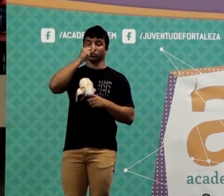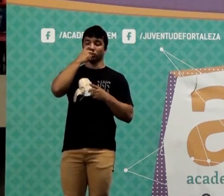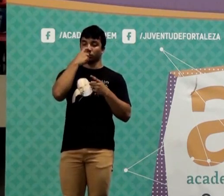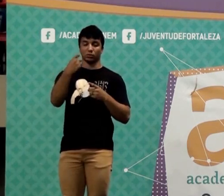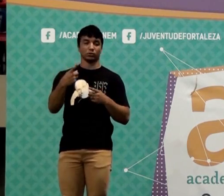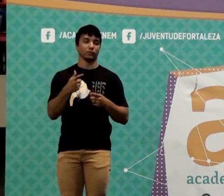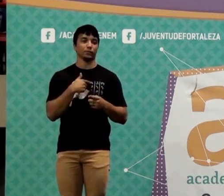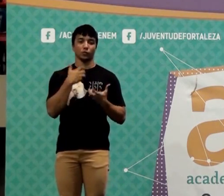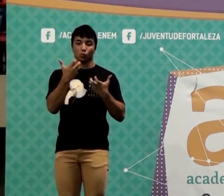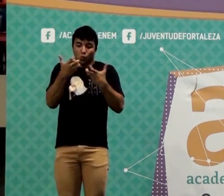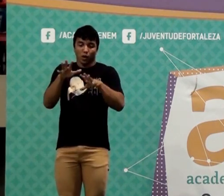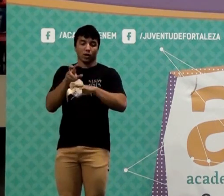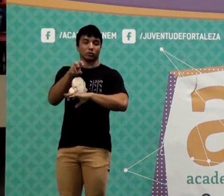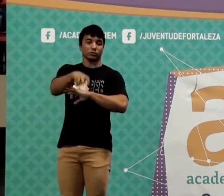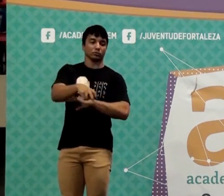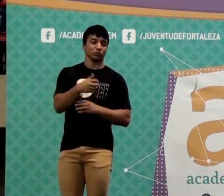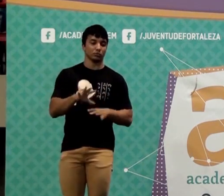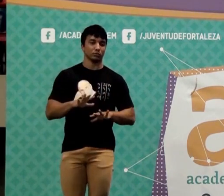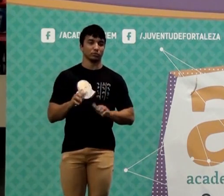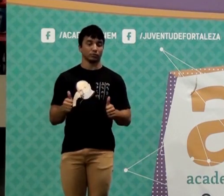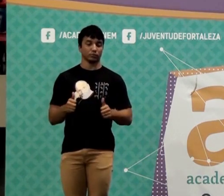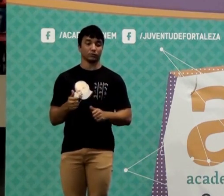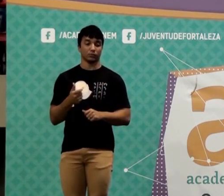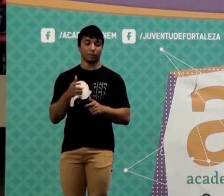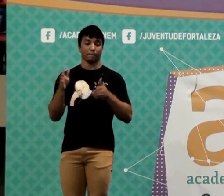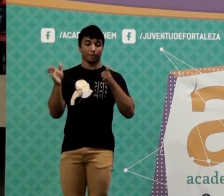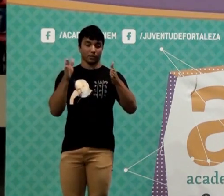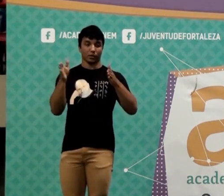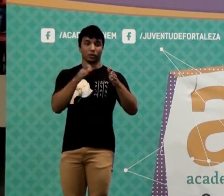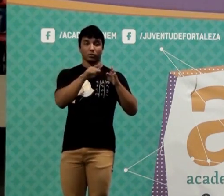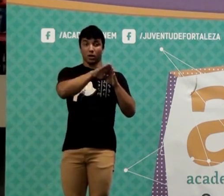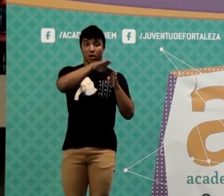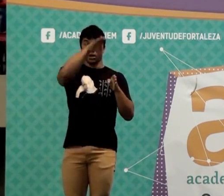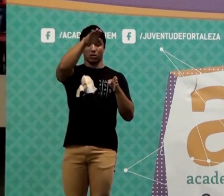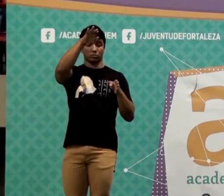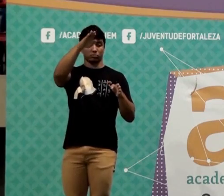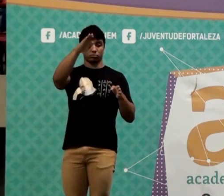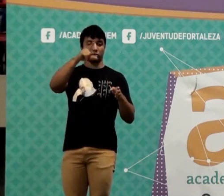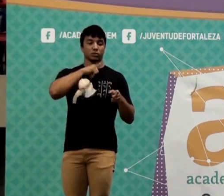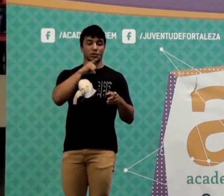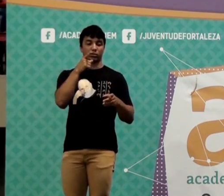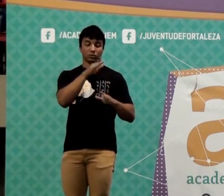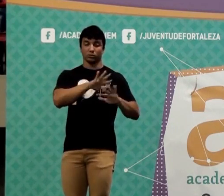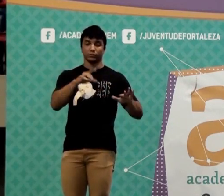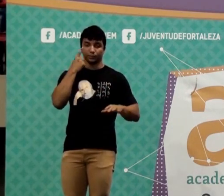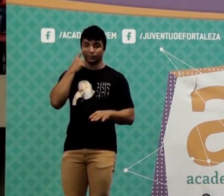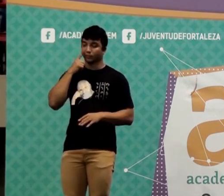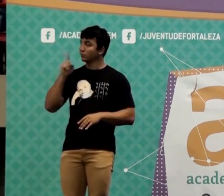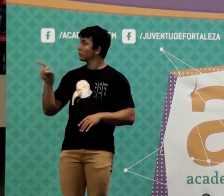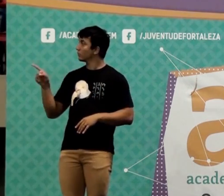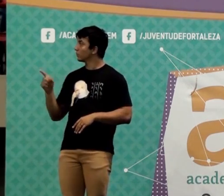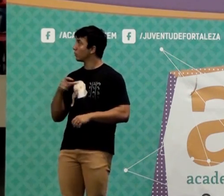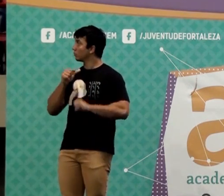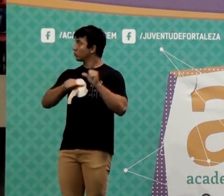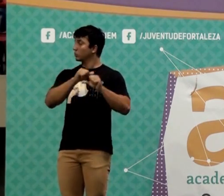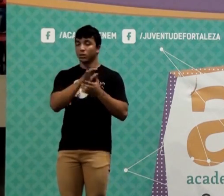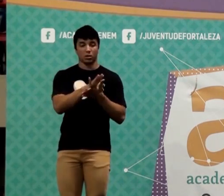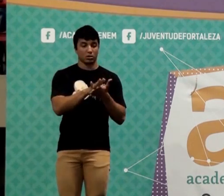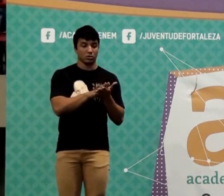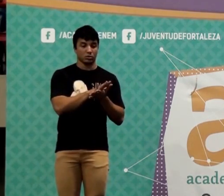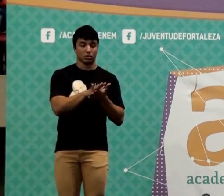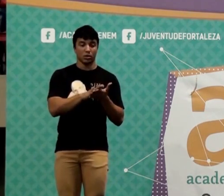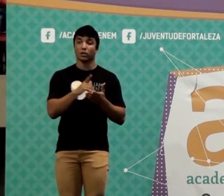merda. Você dentro do diabo do buraco, atolado na bosta, pode